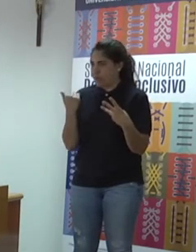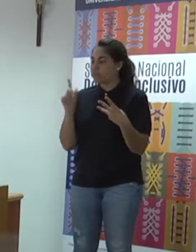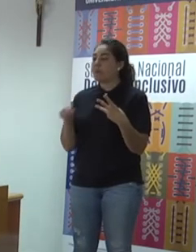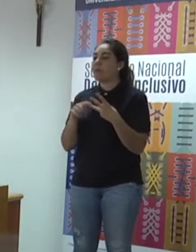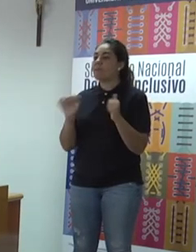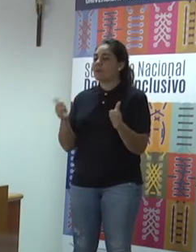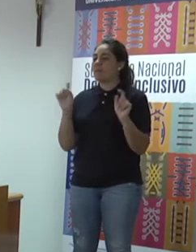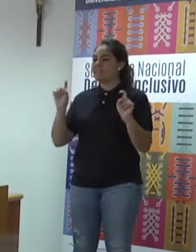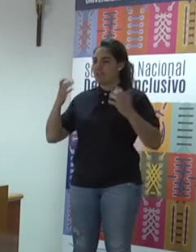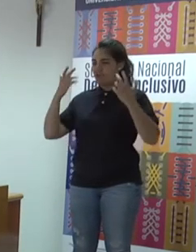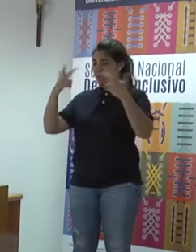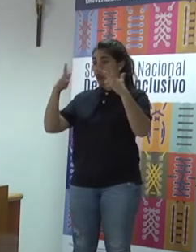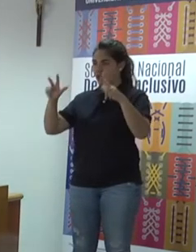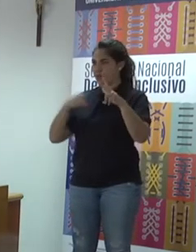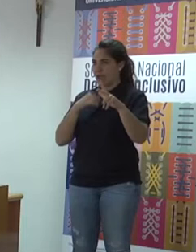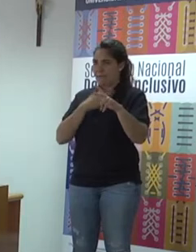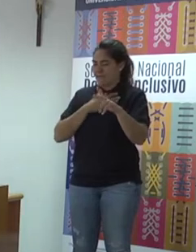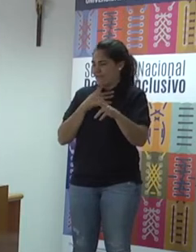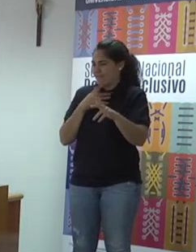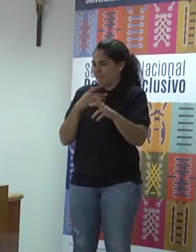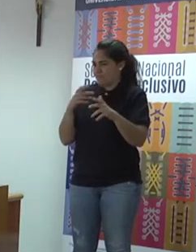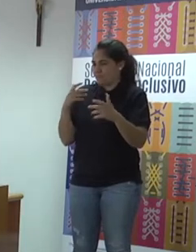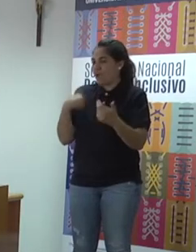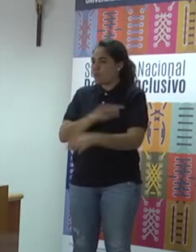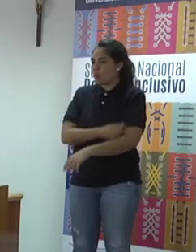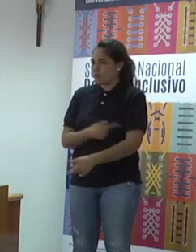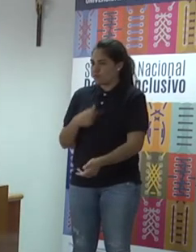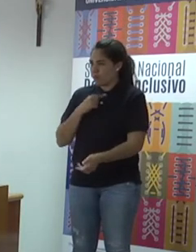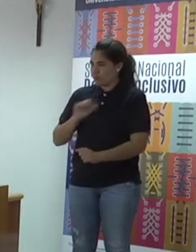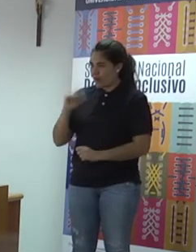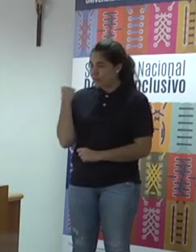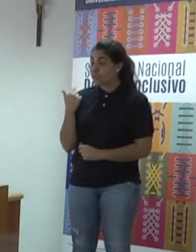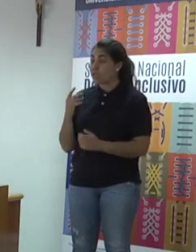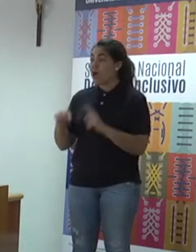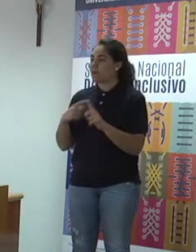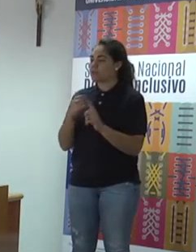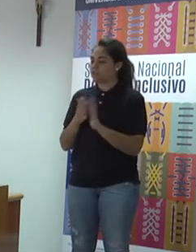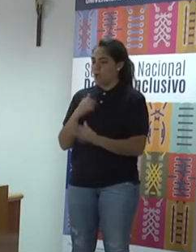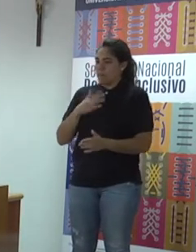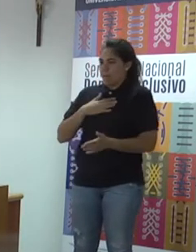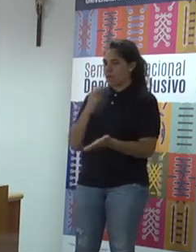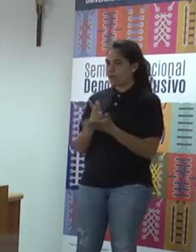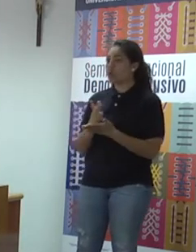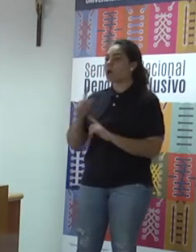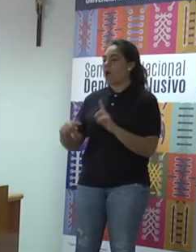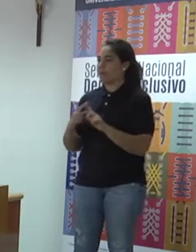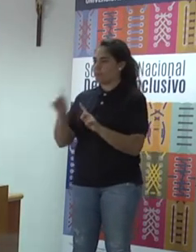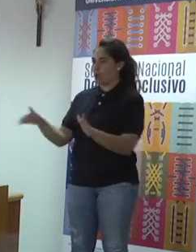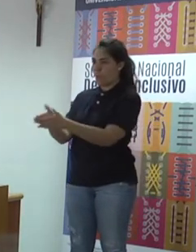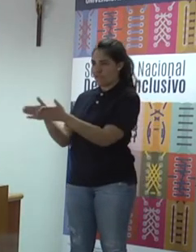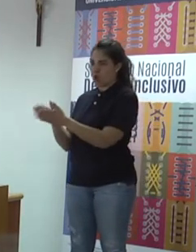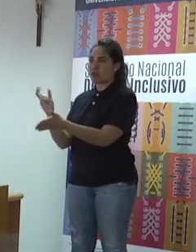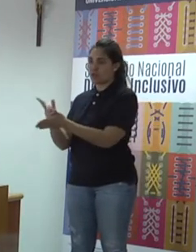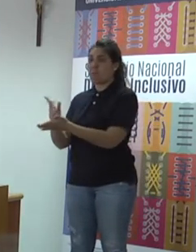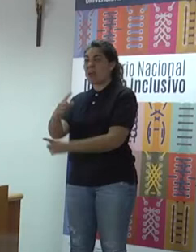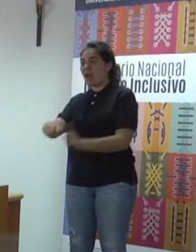baloncesto porque era el deporte que más me gustaba, ¿no? Y entonces se me planteaban unos retos, no solamente a mí, sino también a mis compañeros y a mis